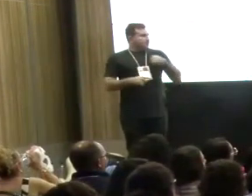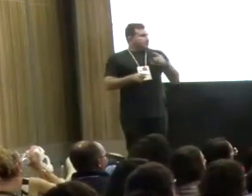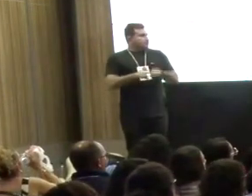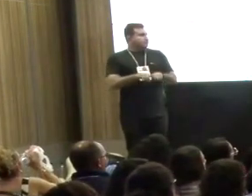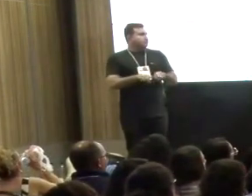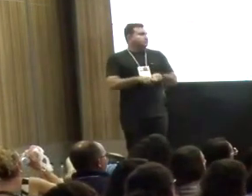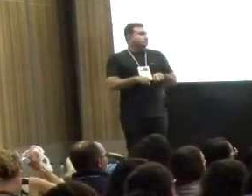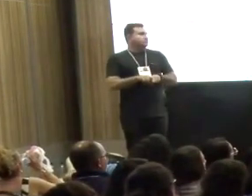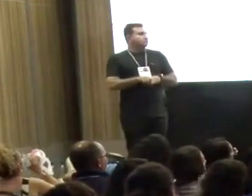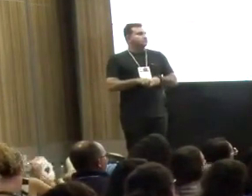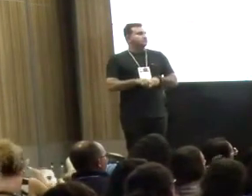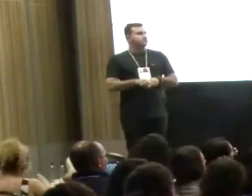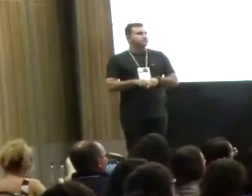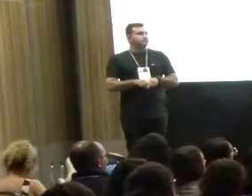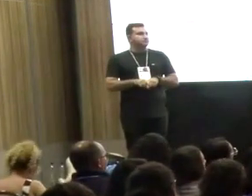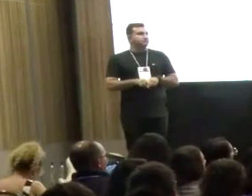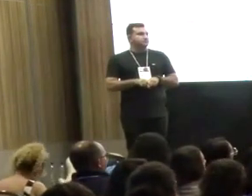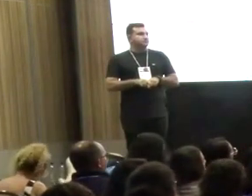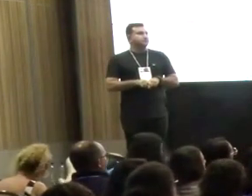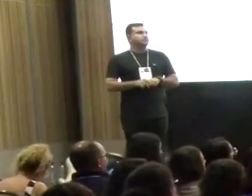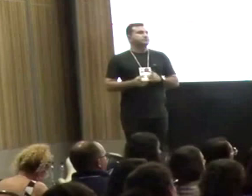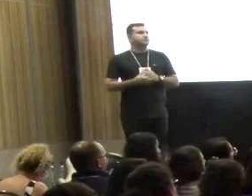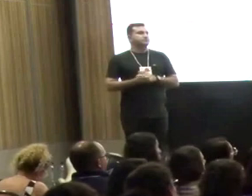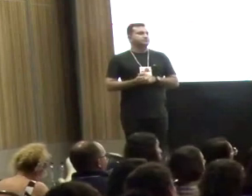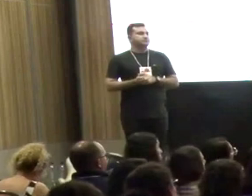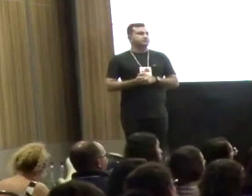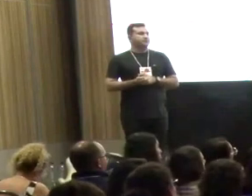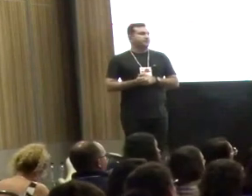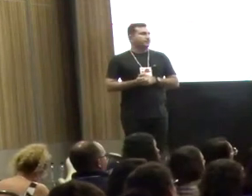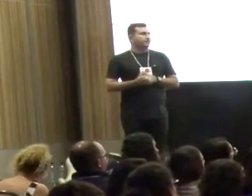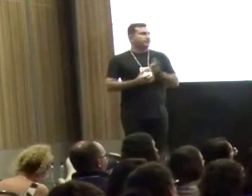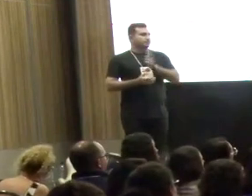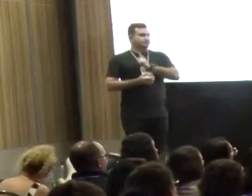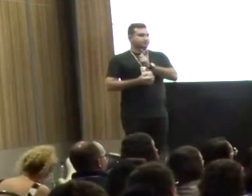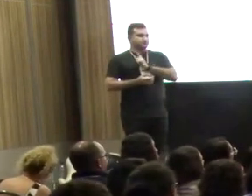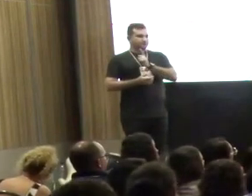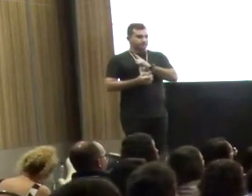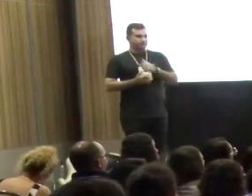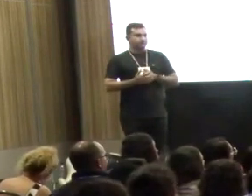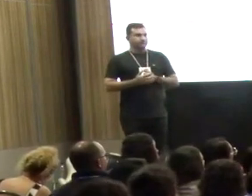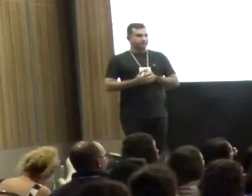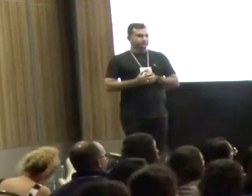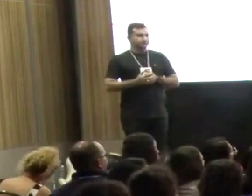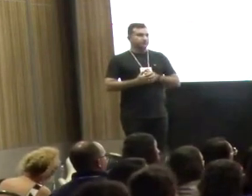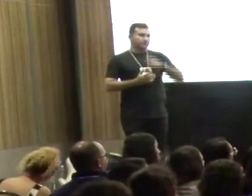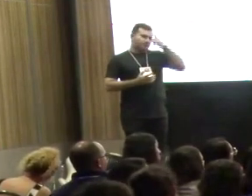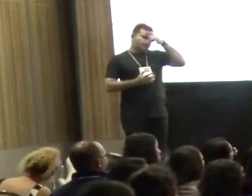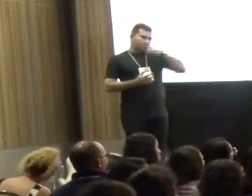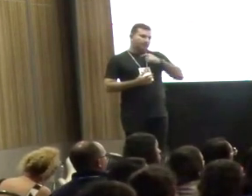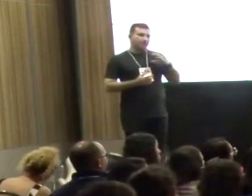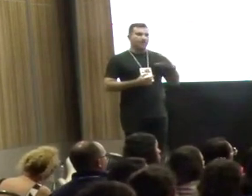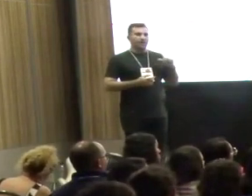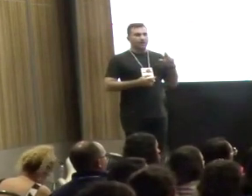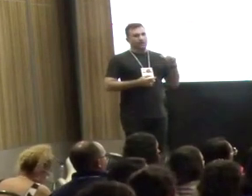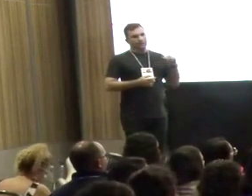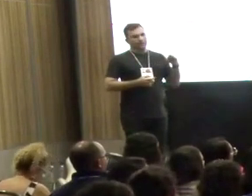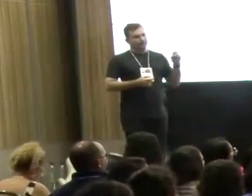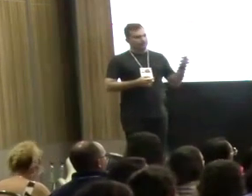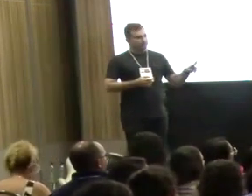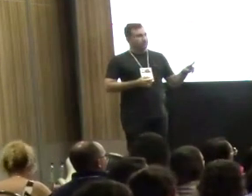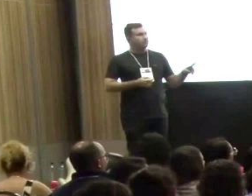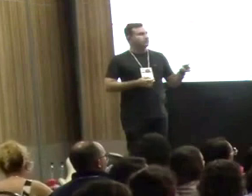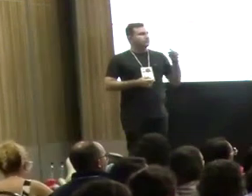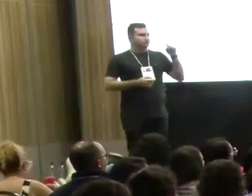corruptor, ele estupra ele tenta estuprar o seu caráter. E quando